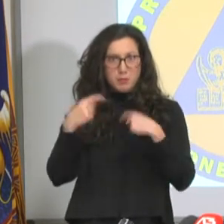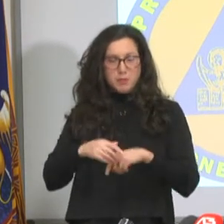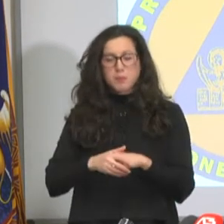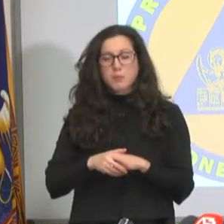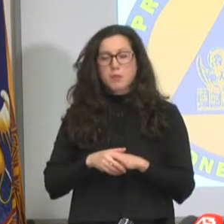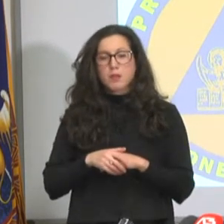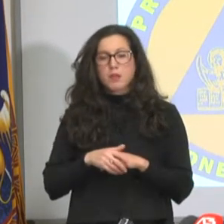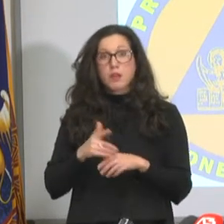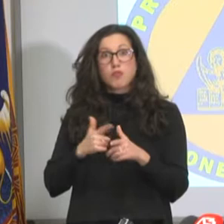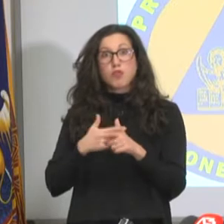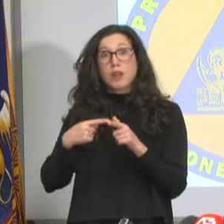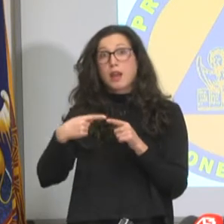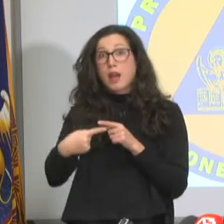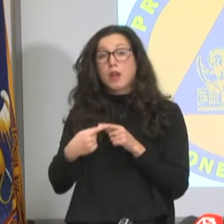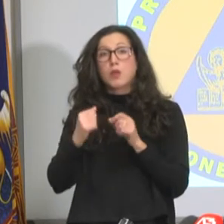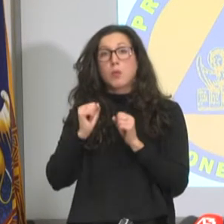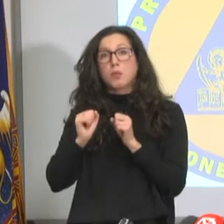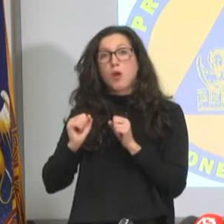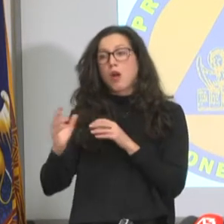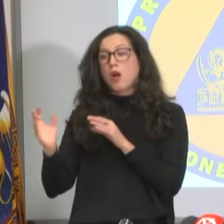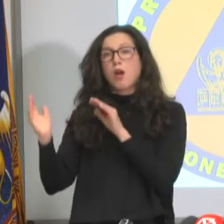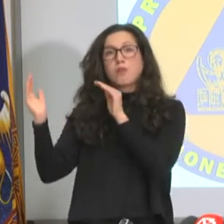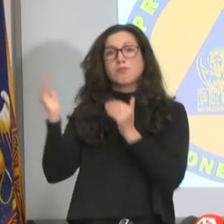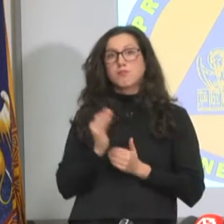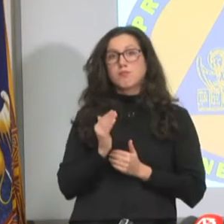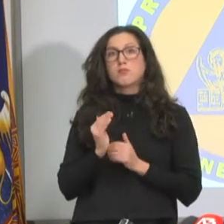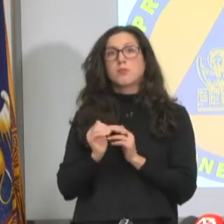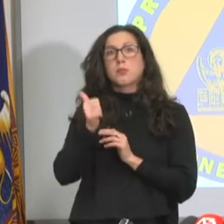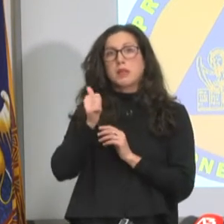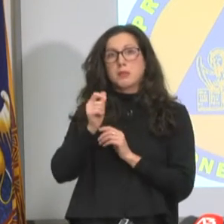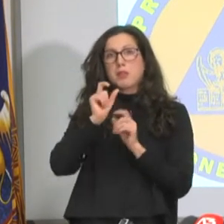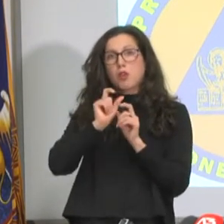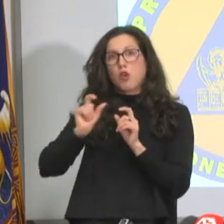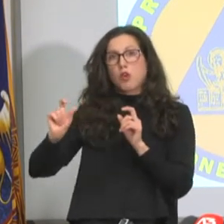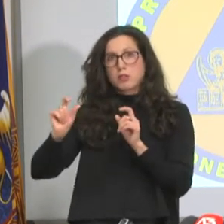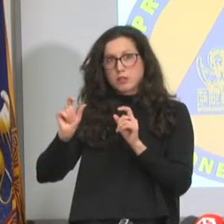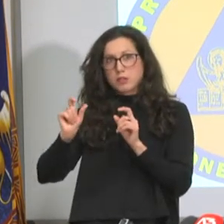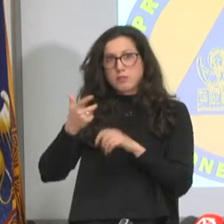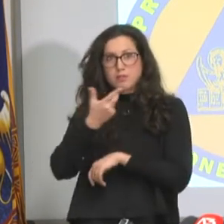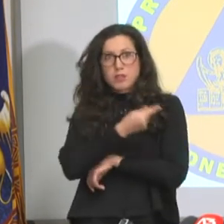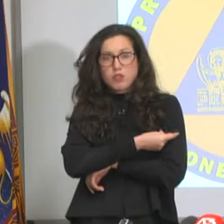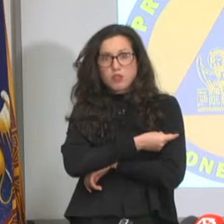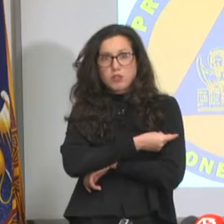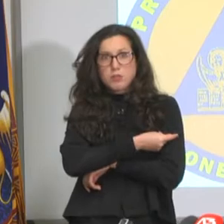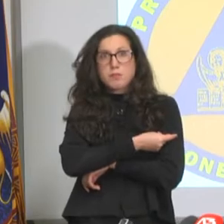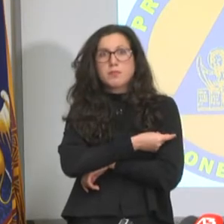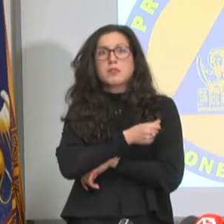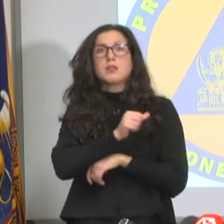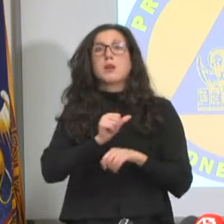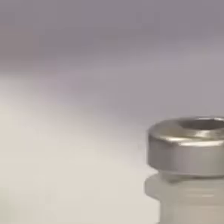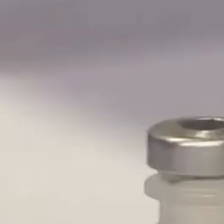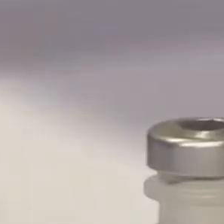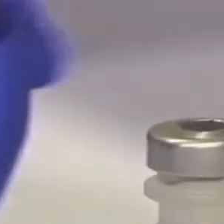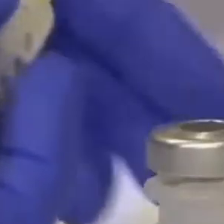vaccinare il primo comparto, ossia, ricordiamolo, il primo comparto è tutto quello del mondo sanitario e il mondo delle